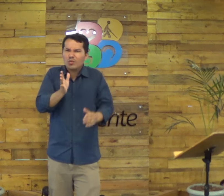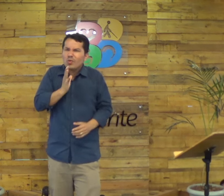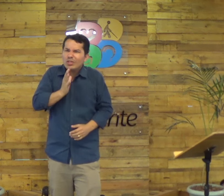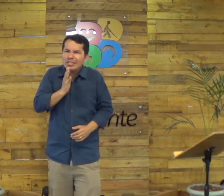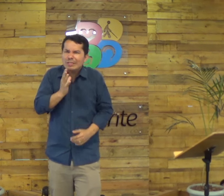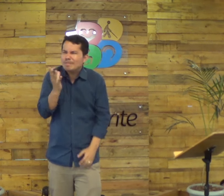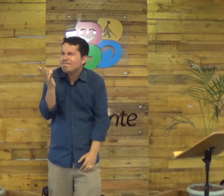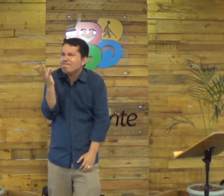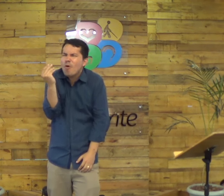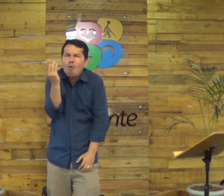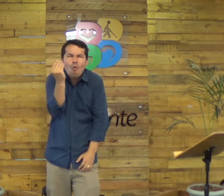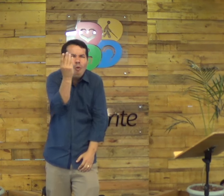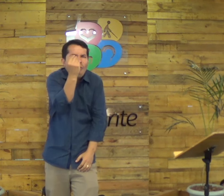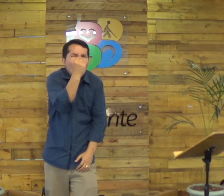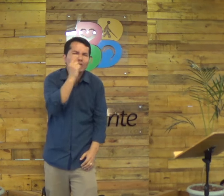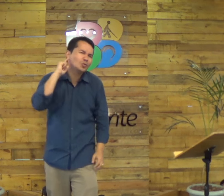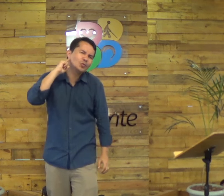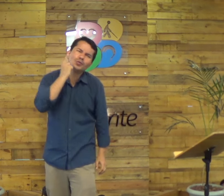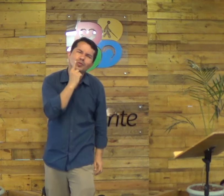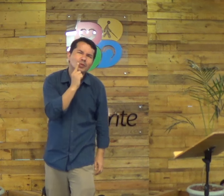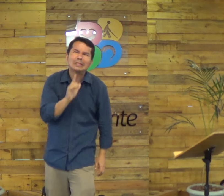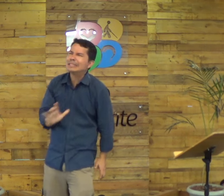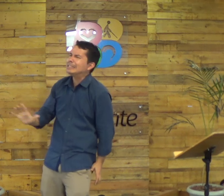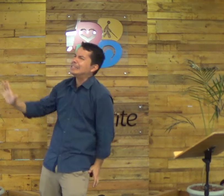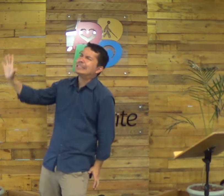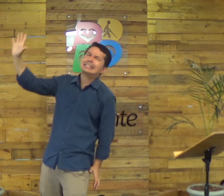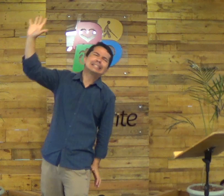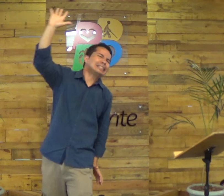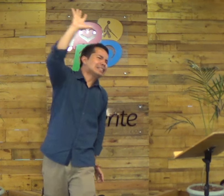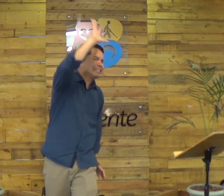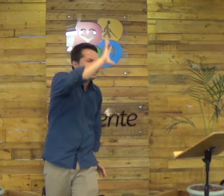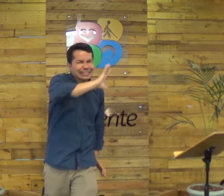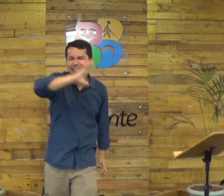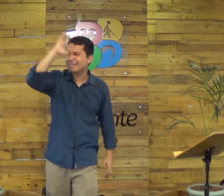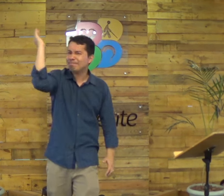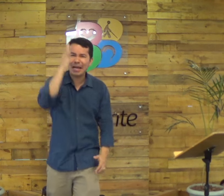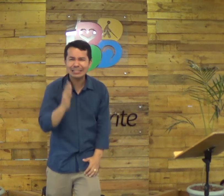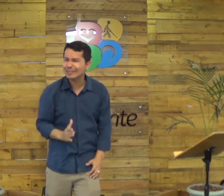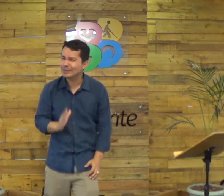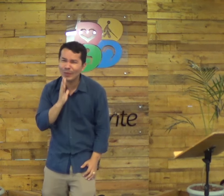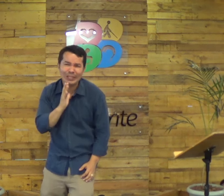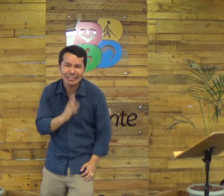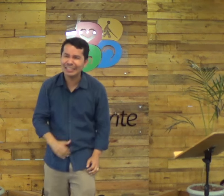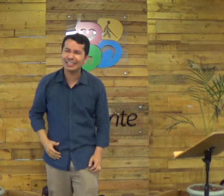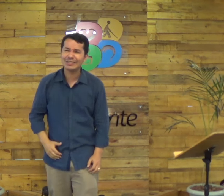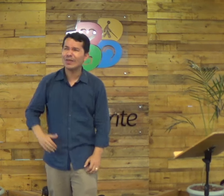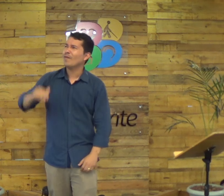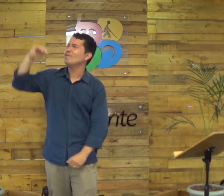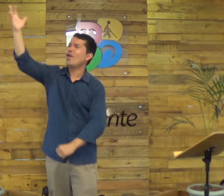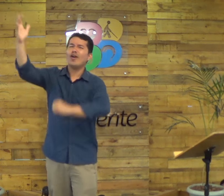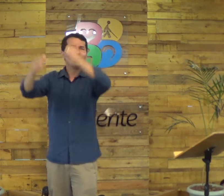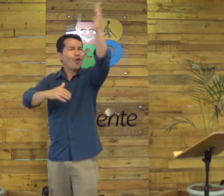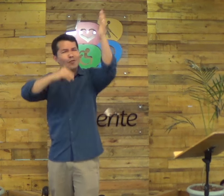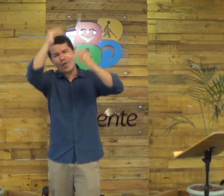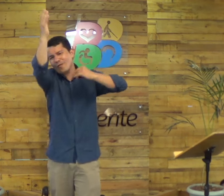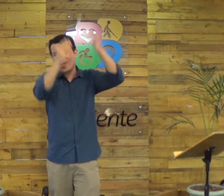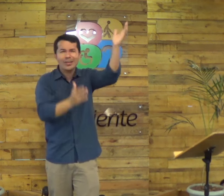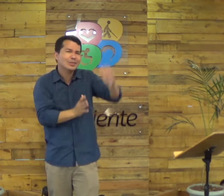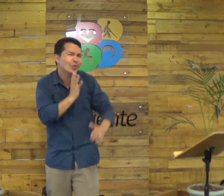né, falando de Deus, porque eu conheço muitos surdos do Brasil inteiro, eu conheço, gente de fora